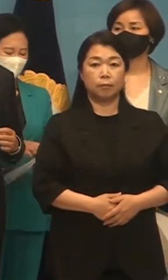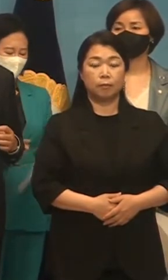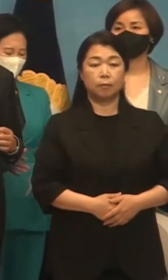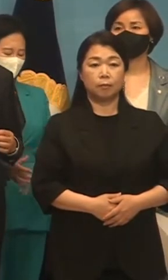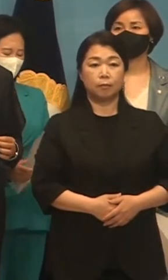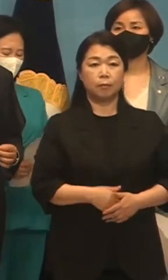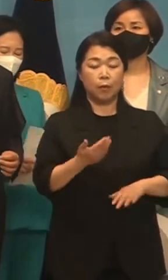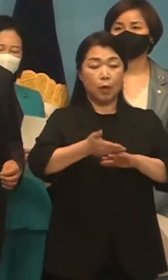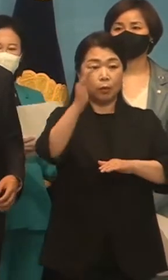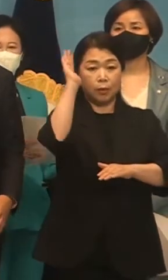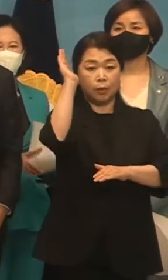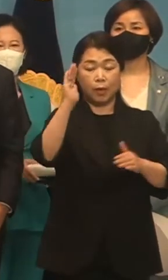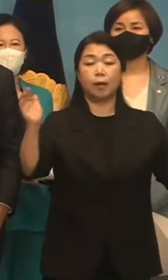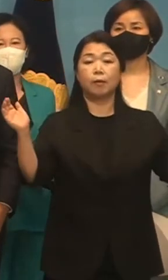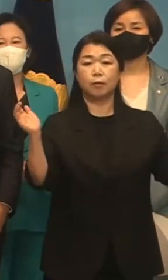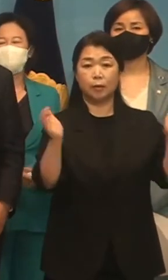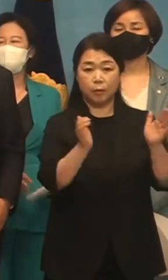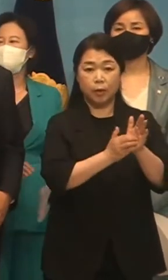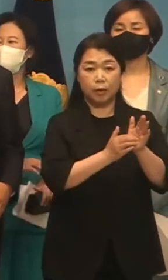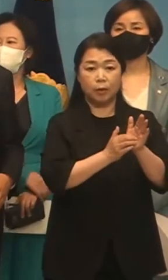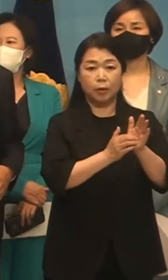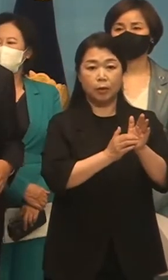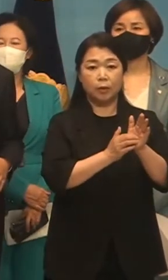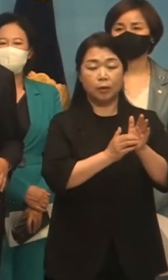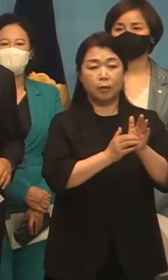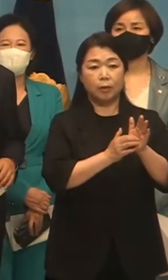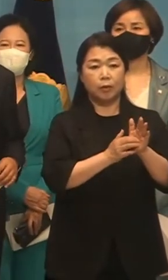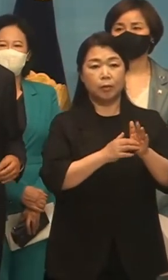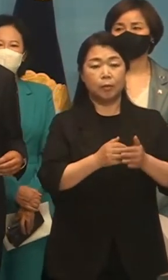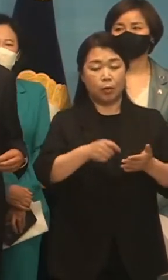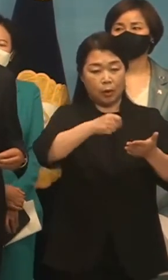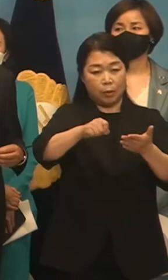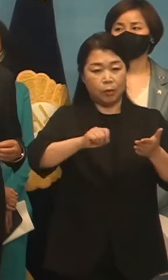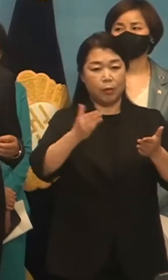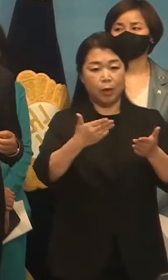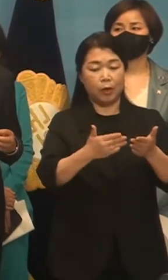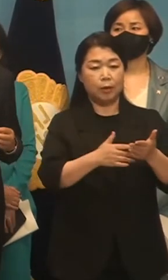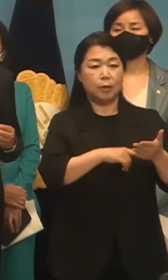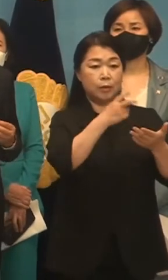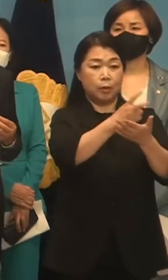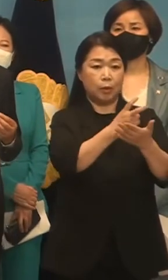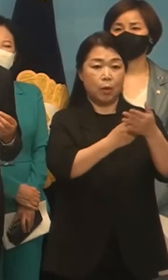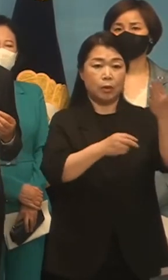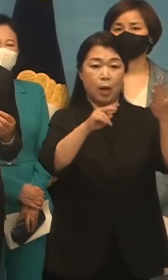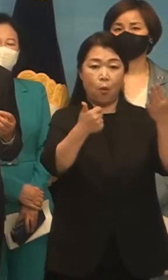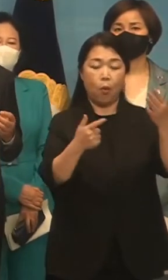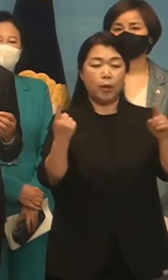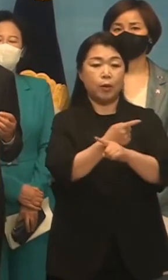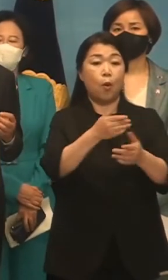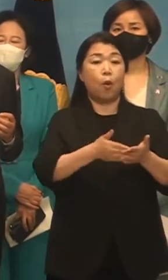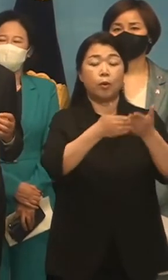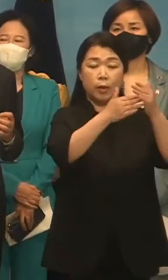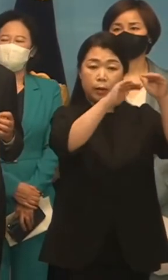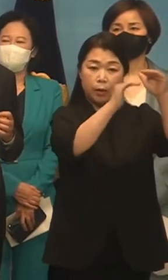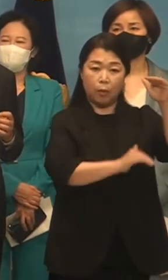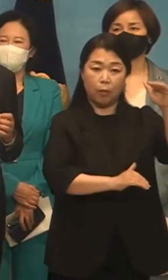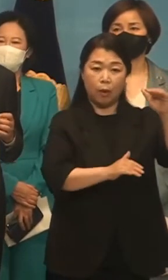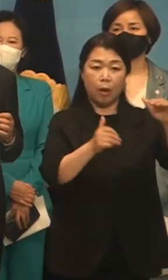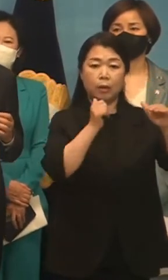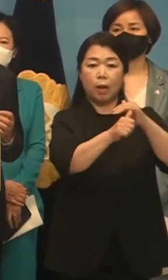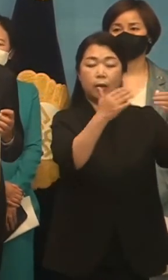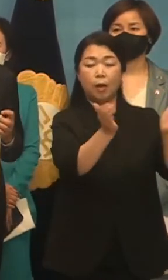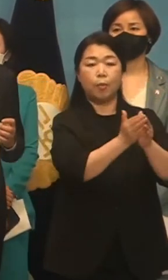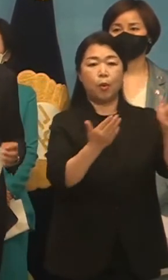네, 이상으로 기자회견을 마치고 날인이 된 더불어민주당 당규 제4호 개정 건의안은